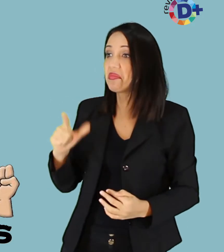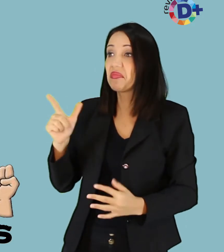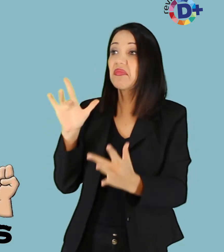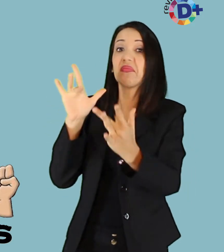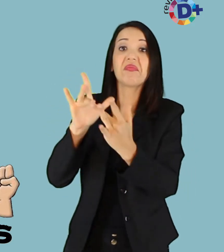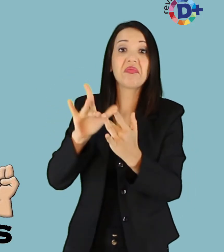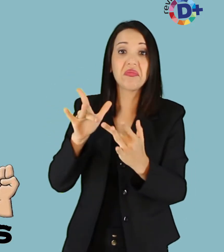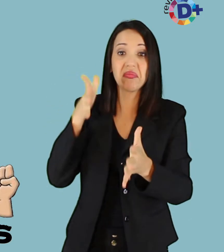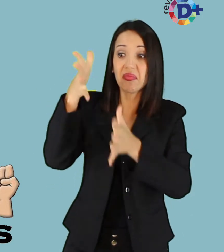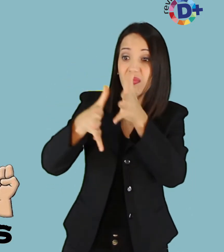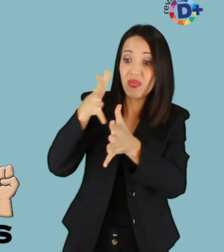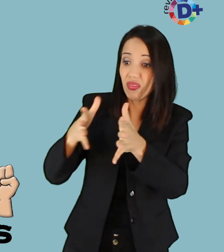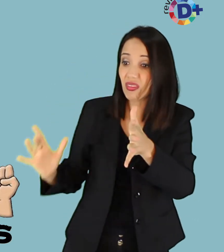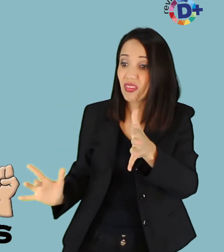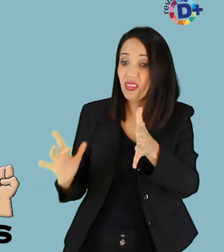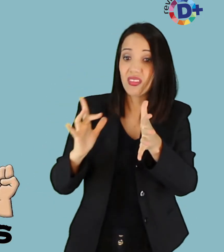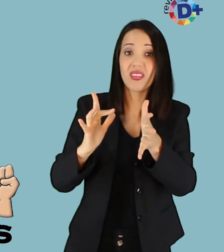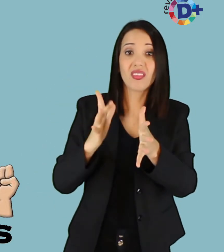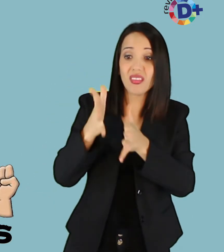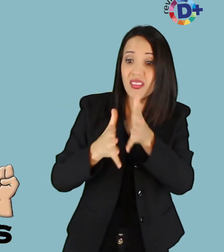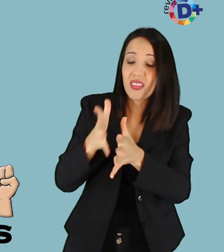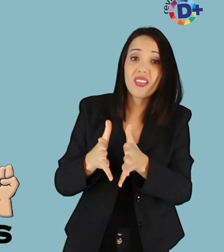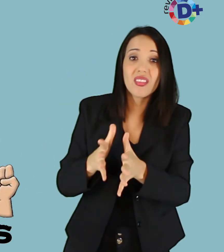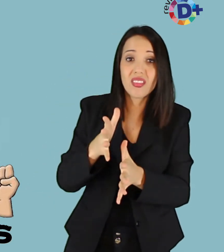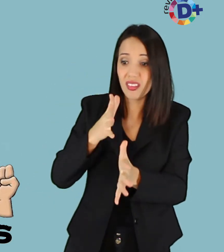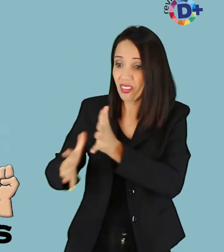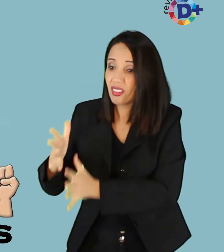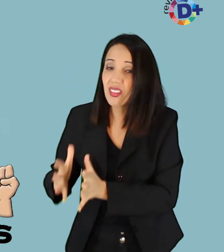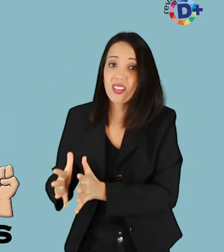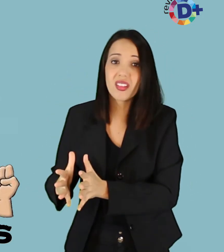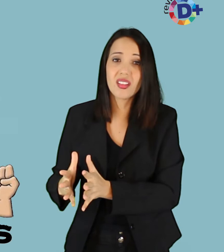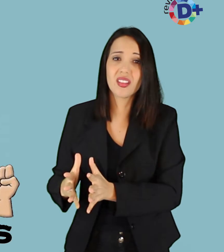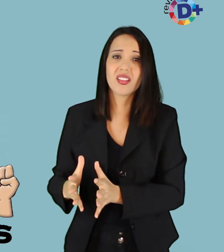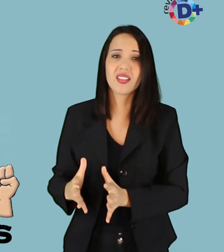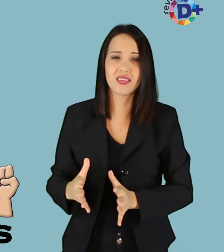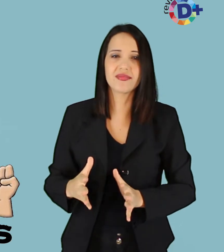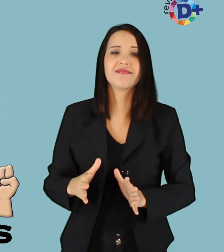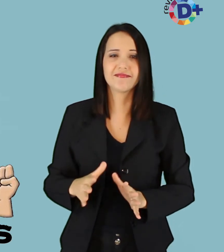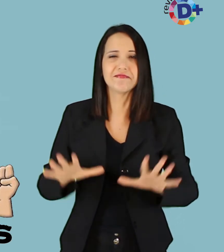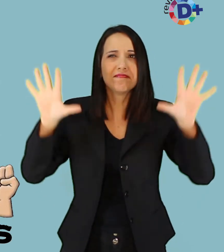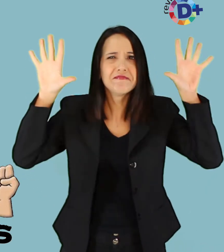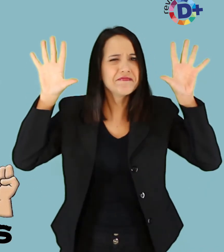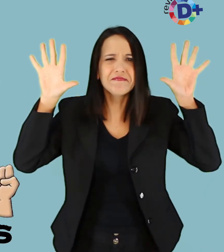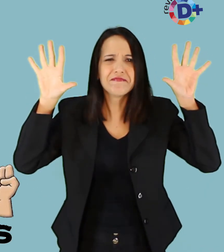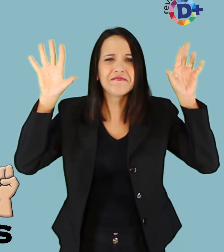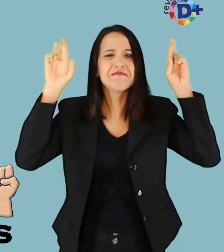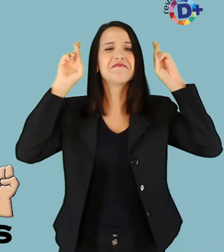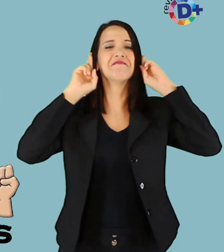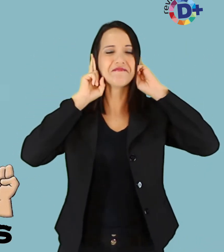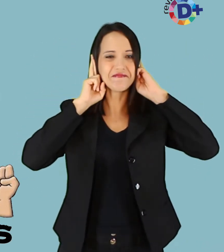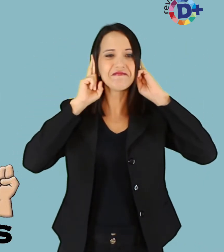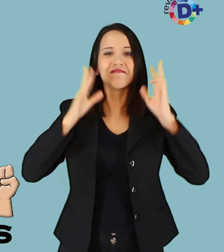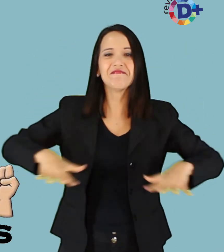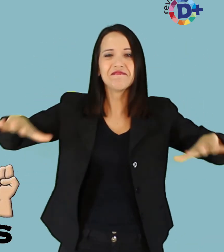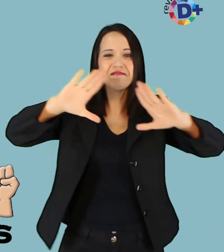ela não ter contato com a língua de sinais? Por isso, ensurdecer a escola, para que